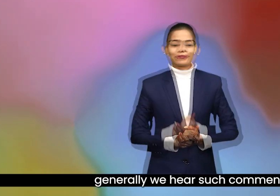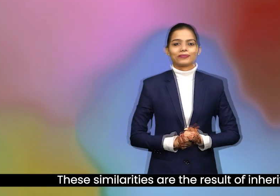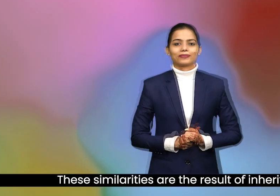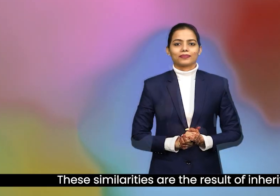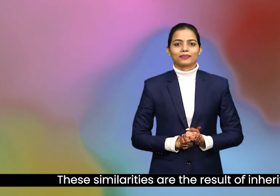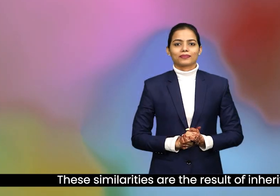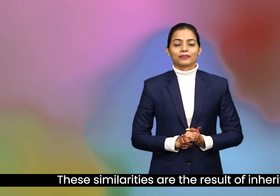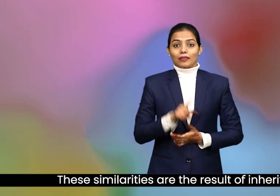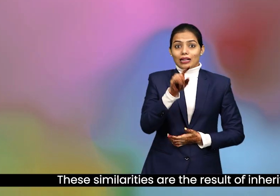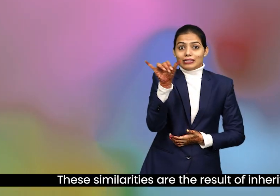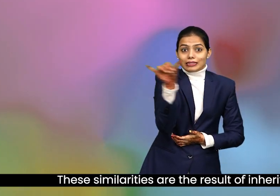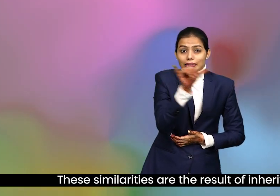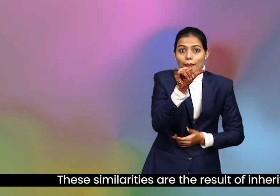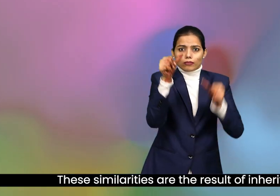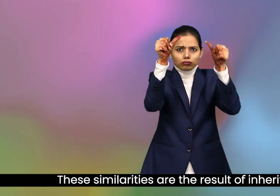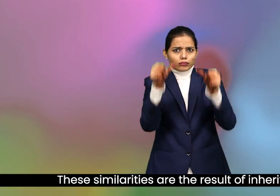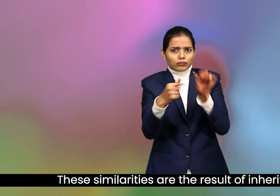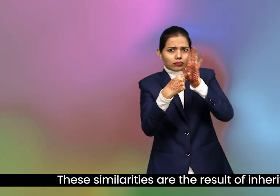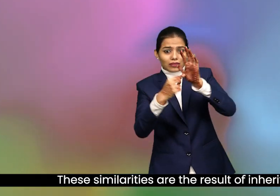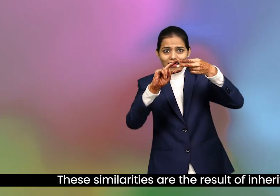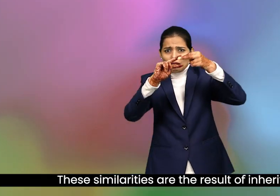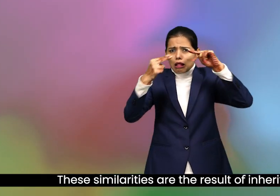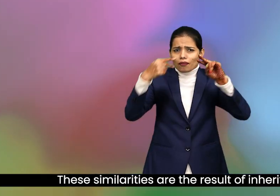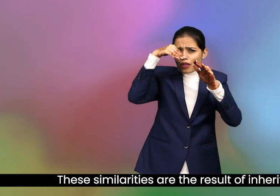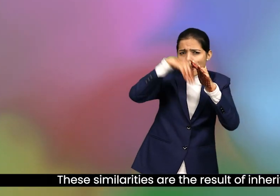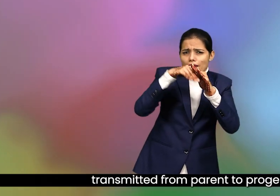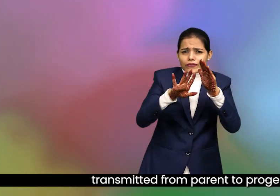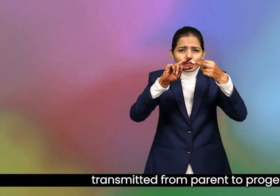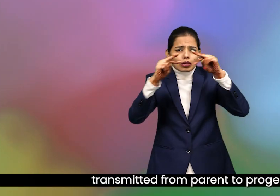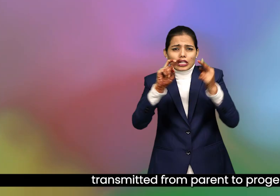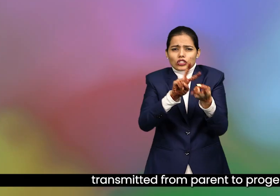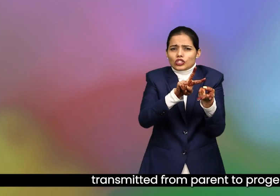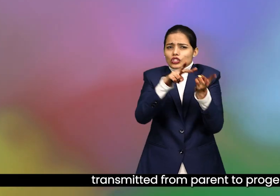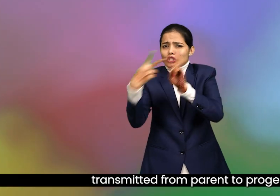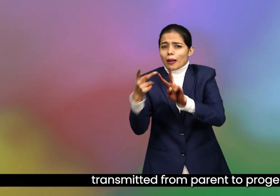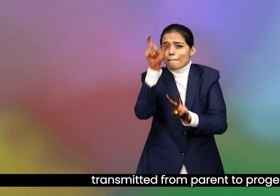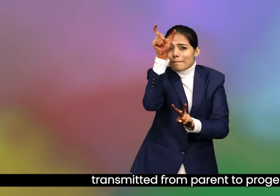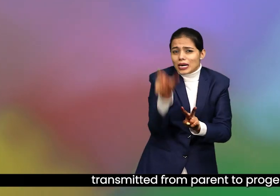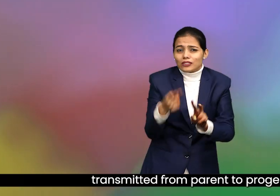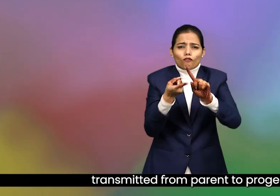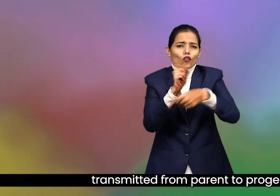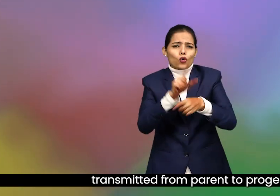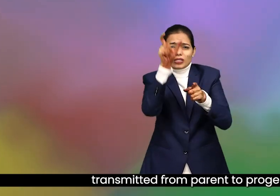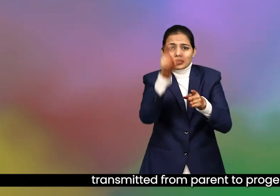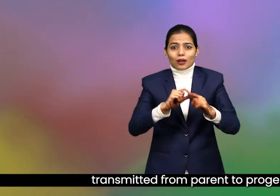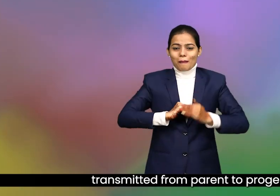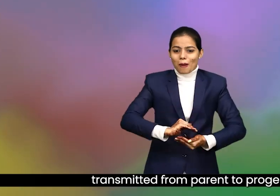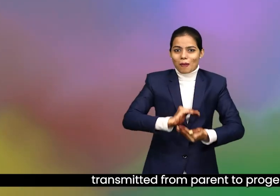These இந்த ஒற்றுமைகள் similarities are the result பெற்றோரிடமிருந்து of inherited traits transmitted சந்ததியினருக்கு from பரவும் to பரம்பரை progeny. பண்புகளின் விளைவாகும்.